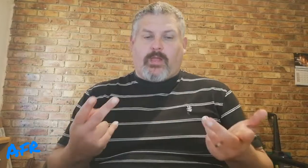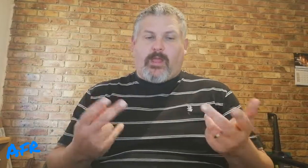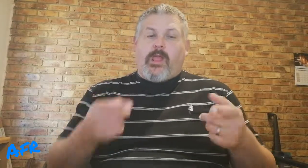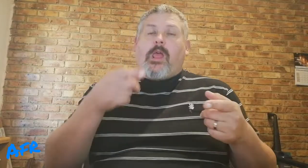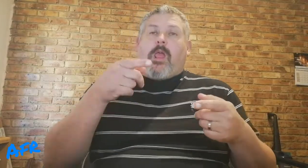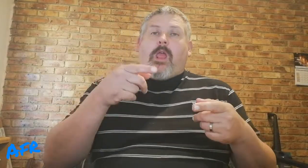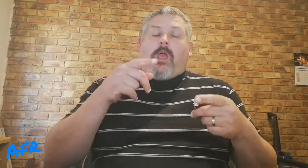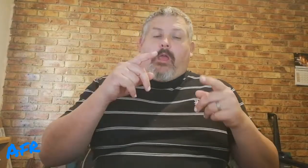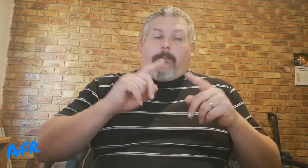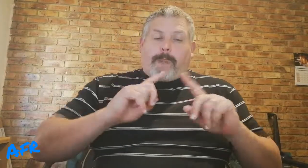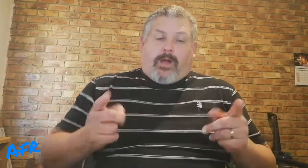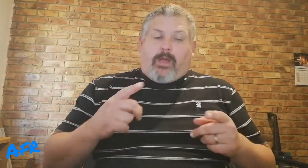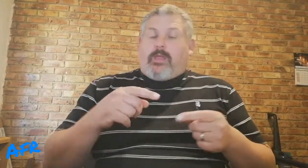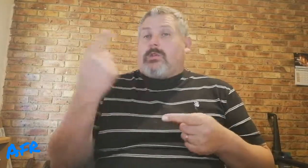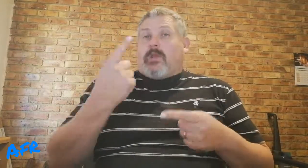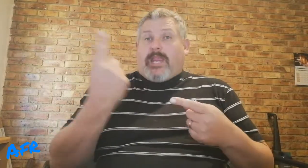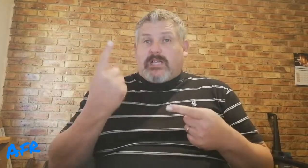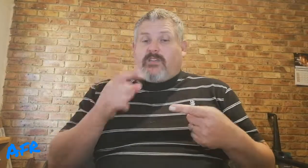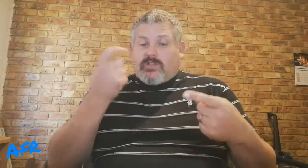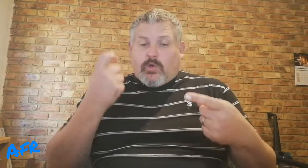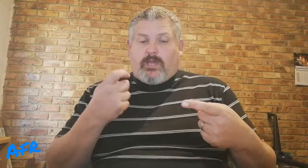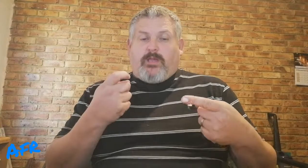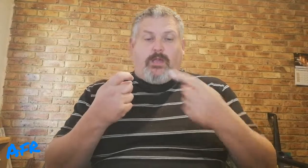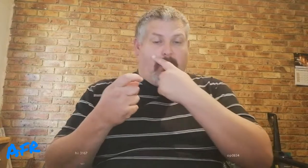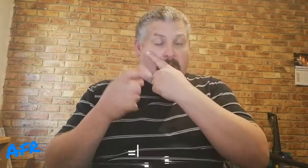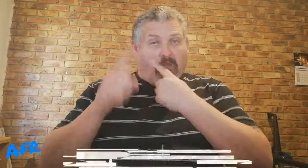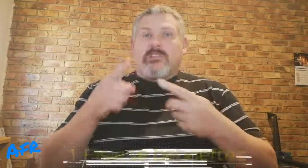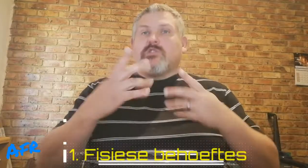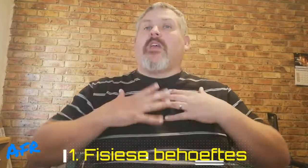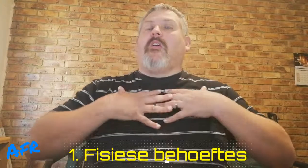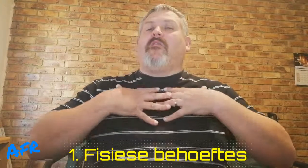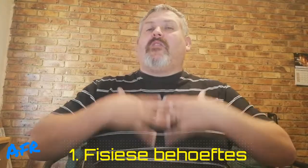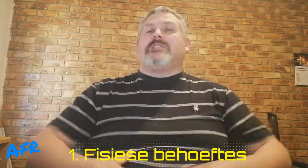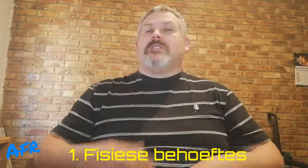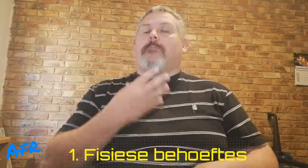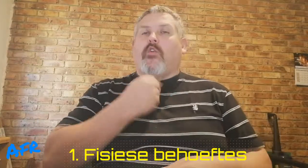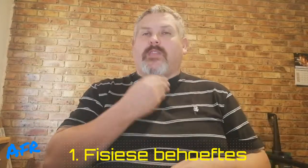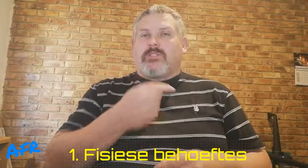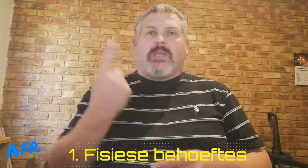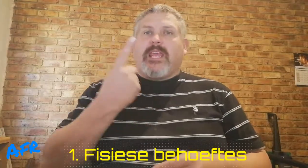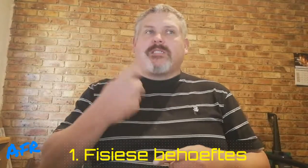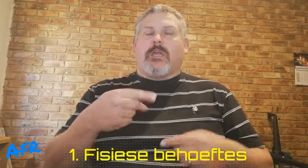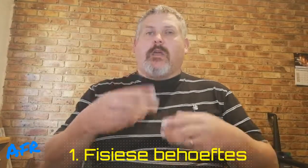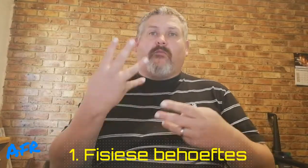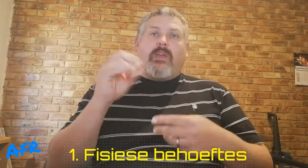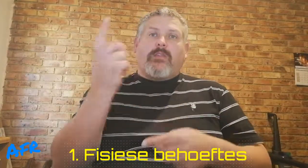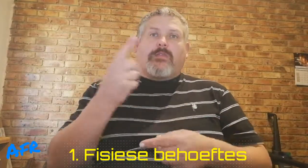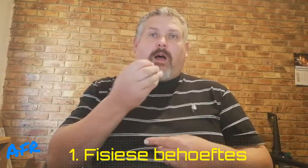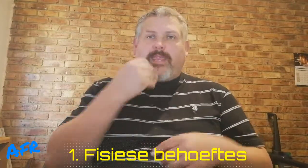okay. Maar, so die eerste versoeking, was soos fysische behoefte, so die eerste, 40 dae